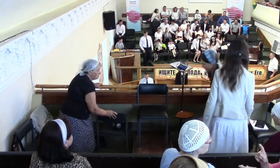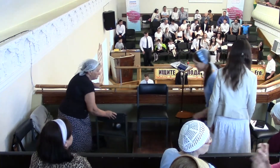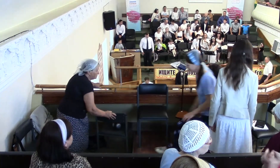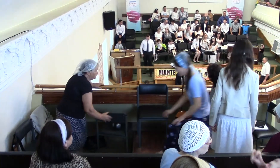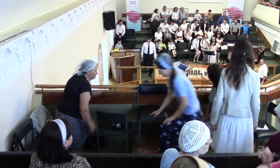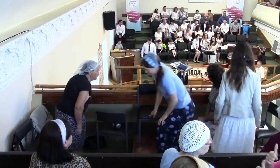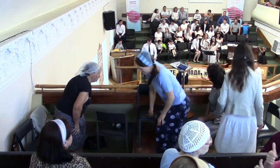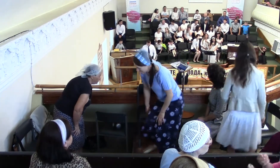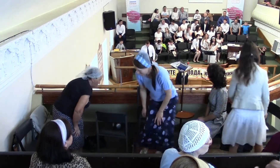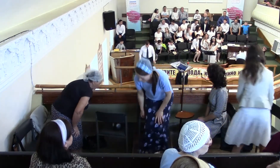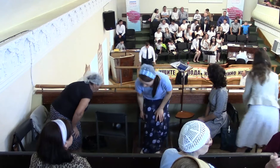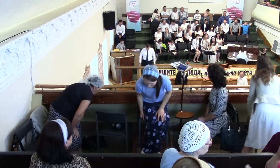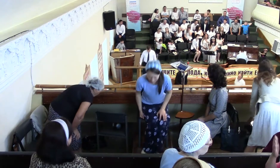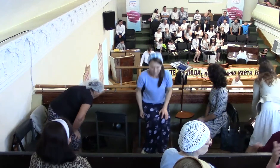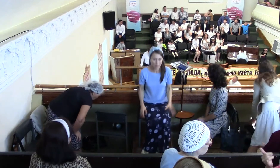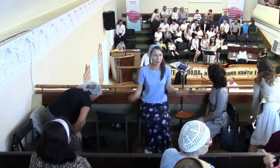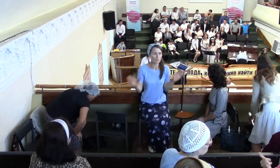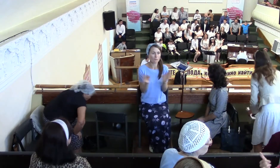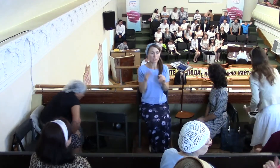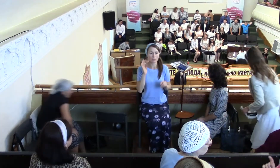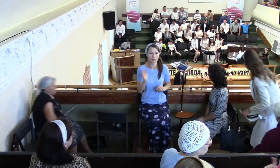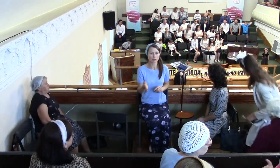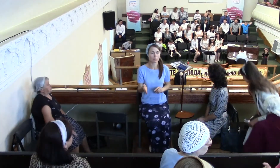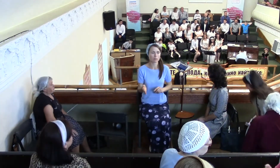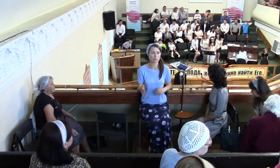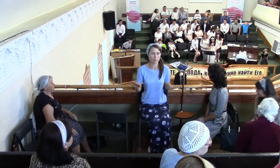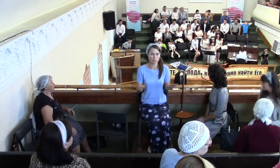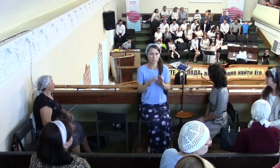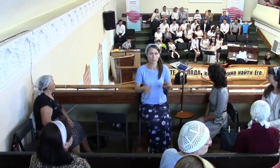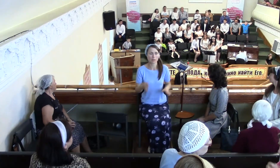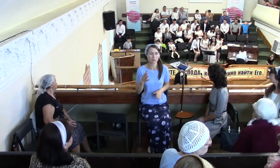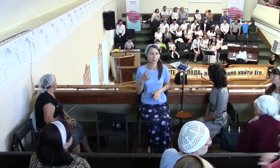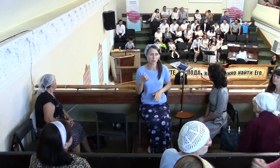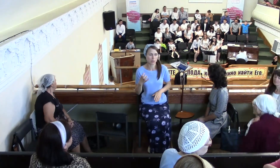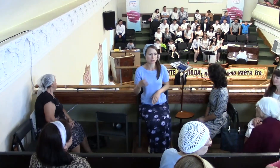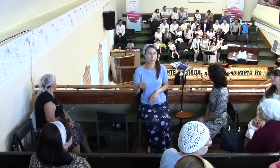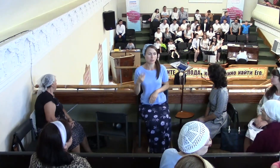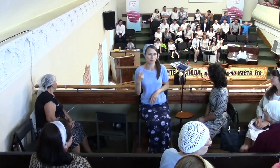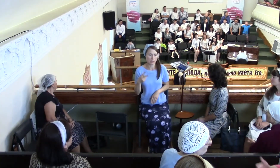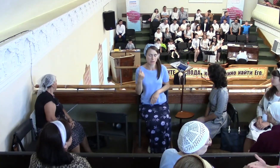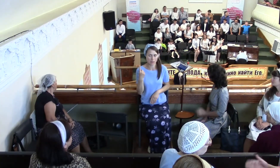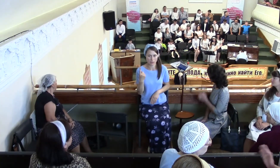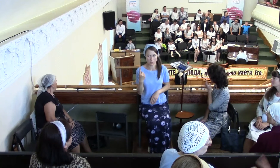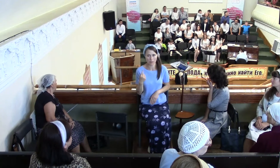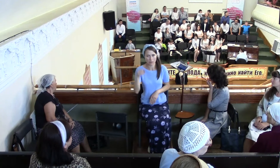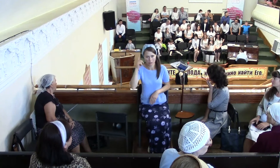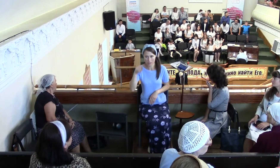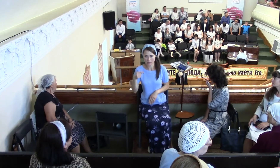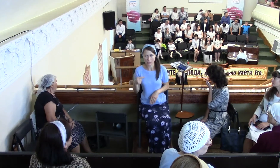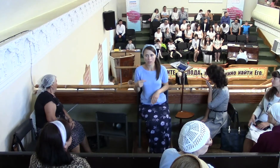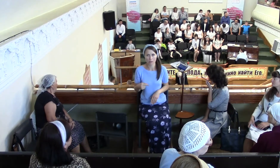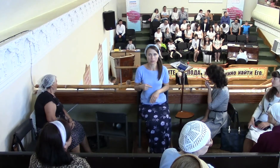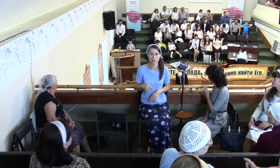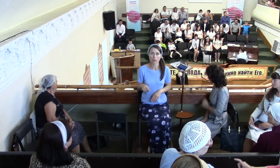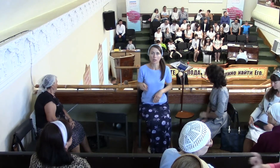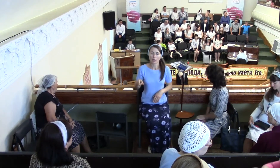Пусть все вместе споем песнь под номером 421. Знаешь ли ручей, что бежит со креста, где умер Христос? Будем петь